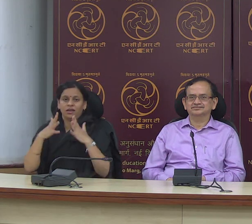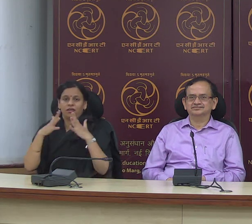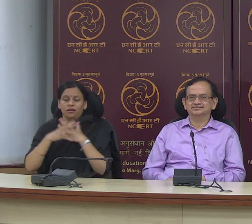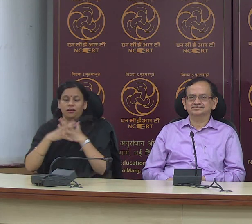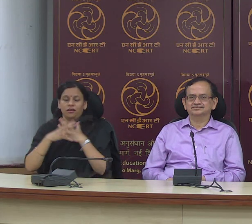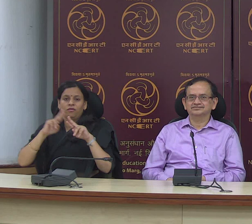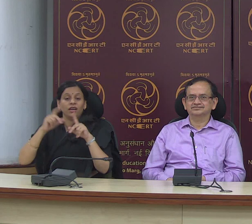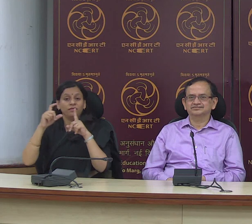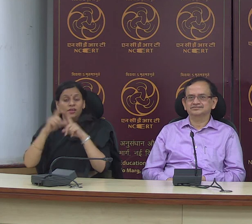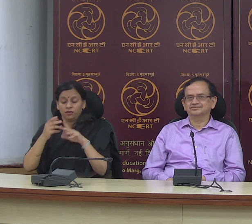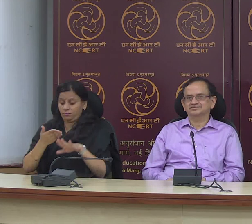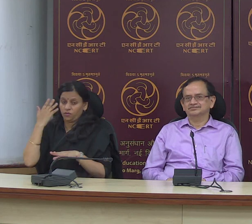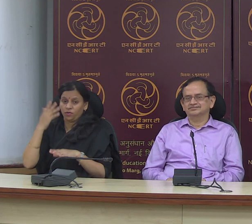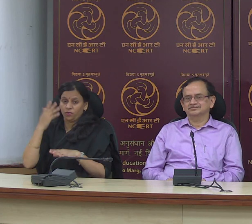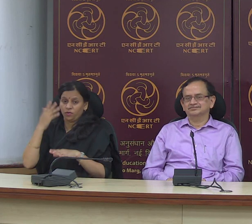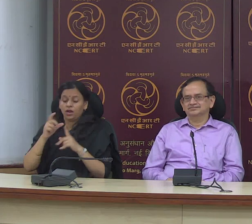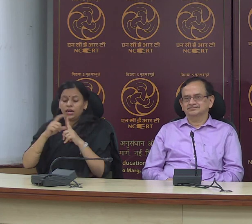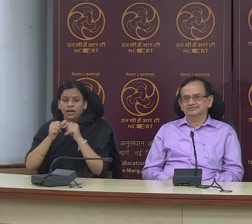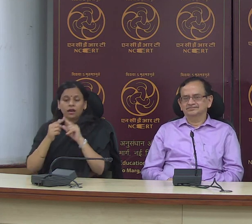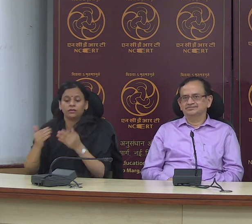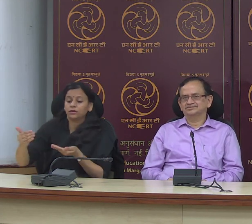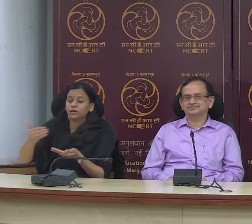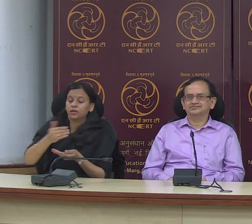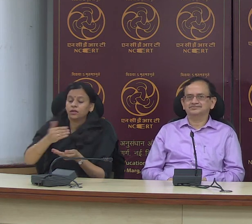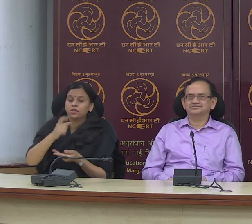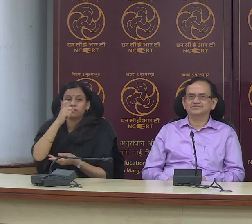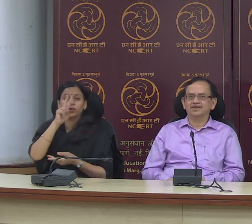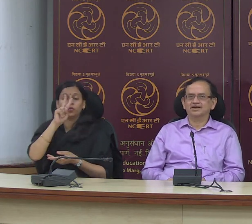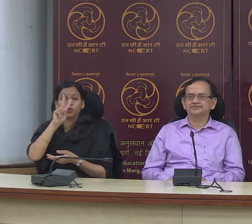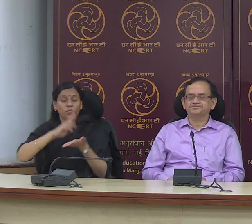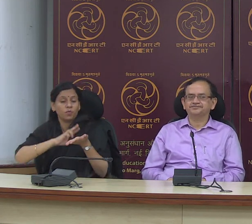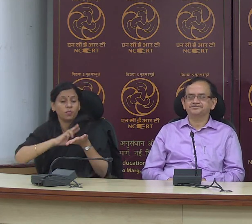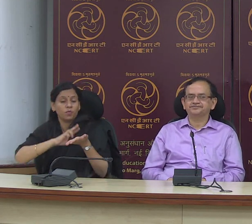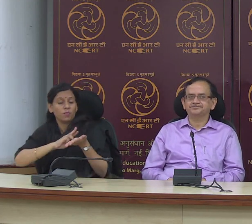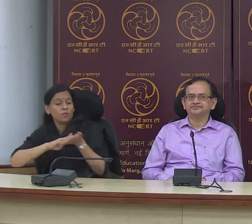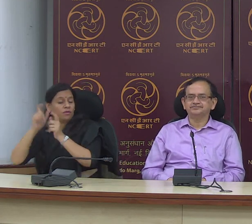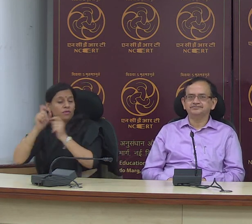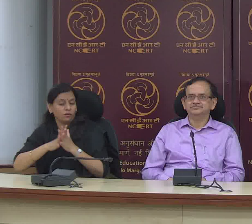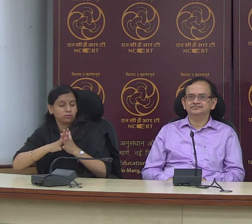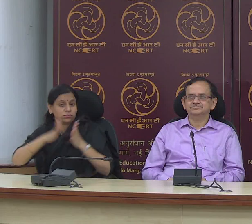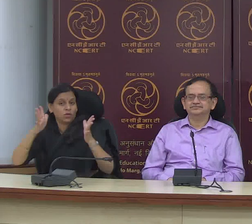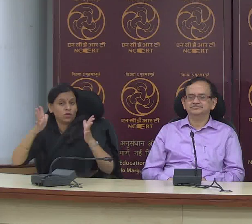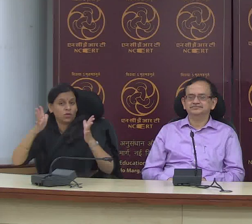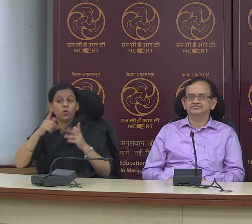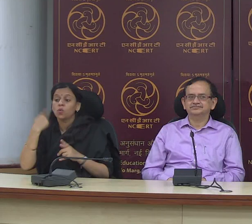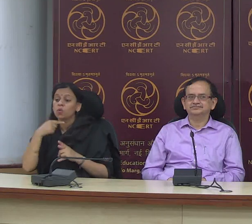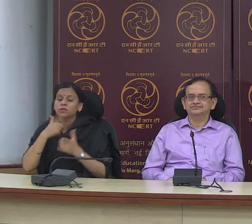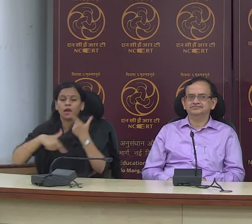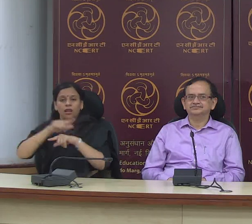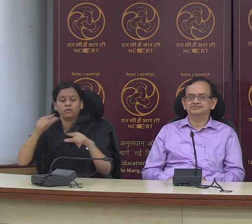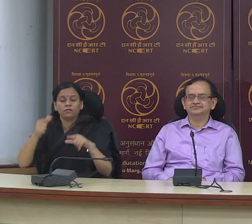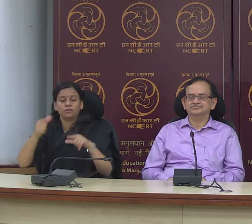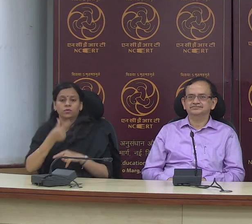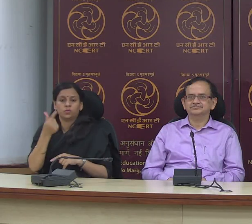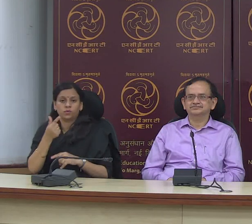मैं बात करूँ, तो कुछ समय पहले का एक डेटा है कि जब 72 मिलियन लोग जो है दुनिया में थे जिनको कि साइन लैंग्वेज की ज़रूरत थी, जो इस्तेमाल करते